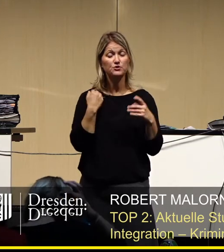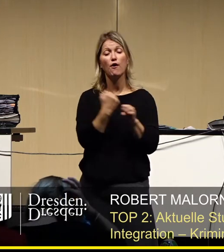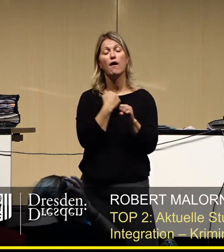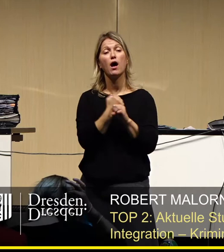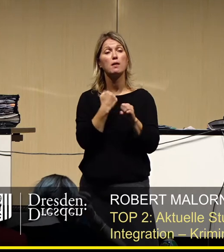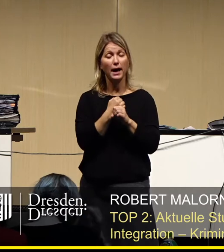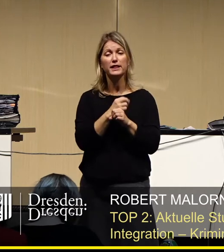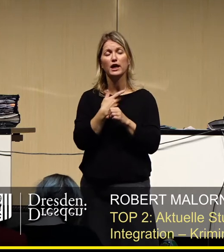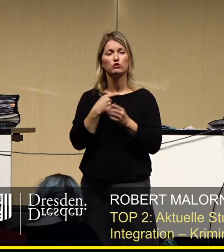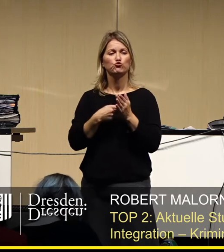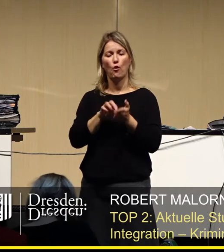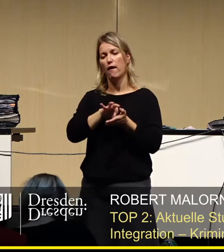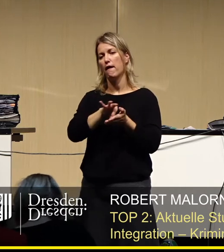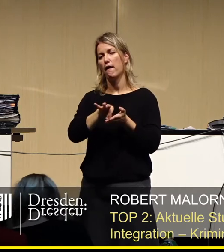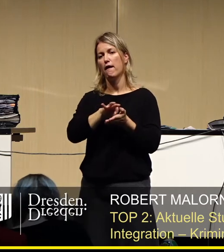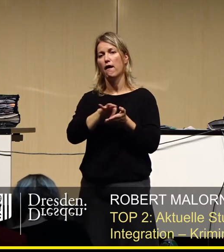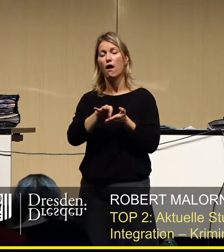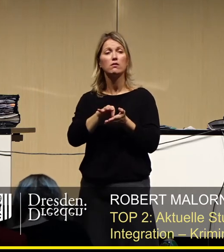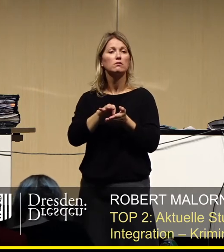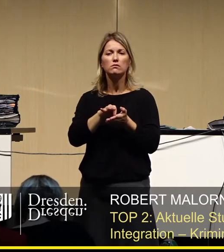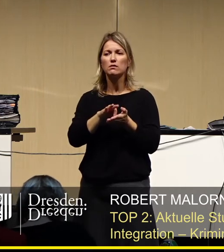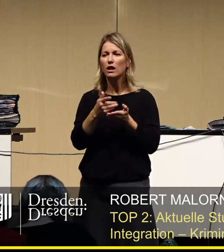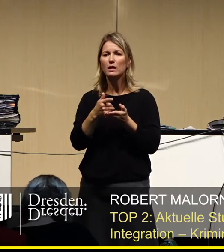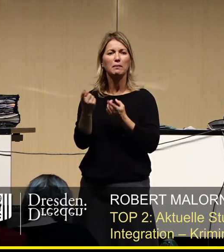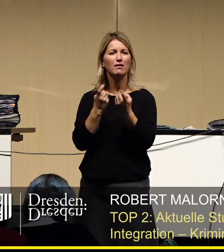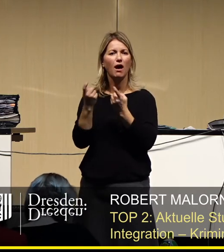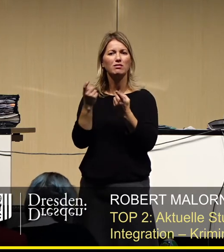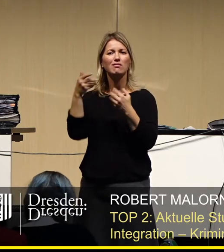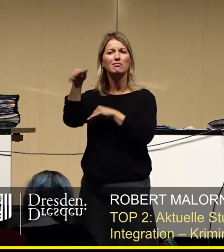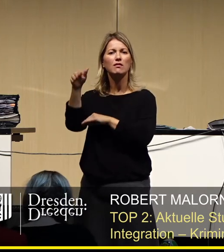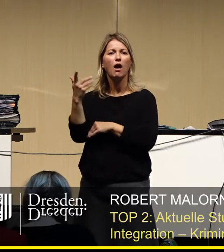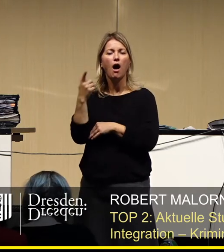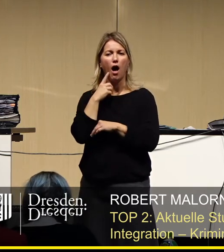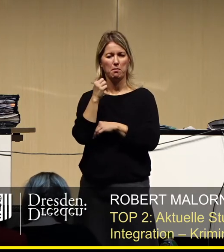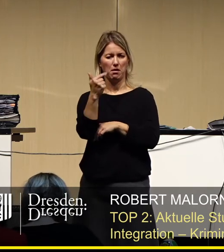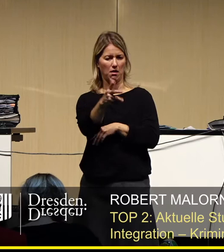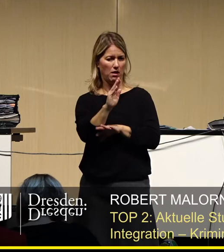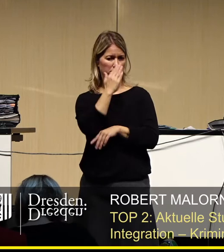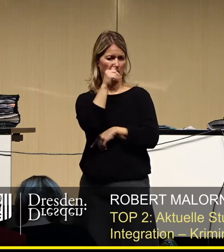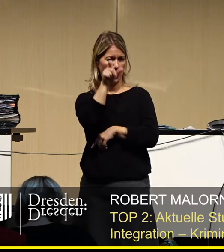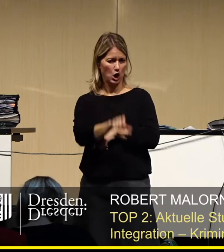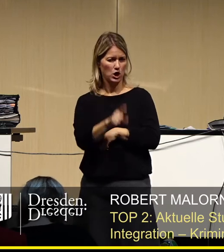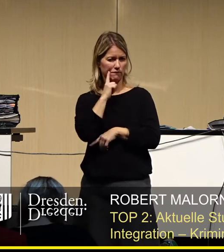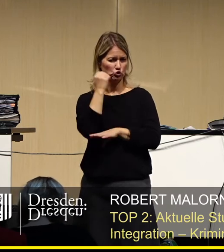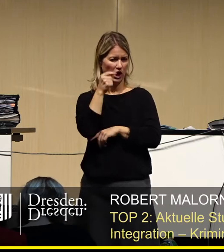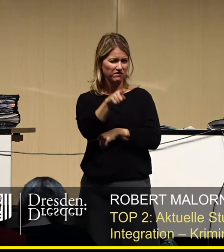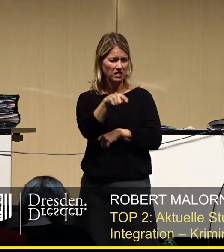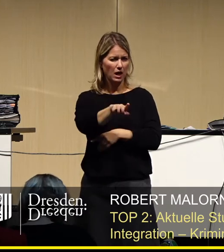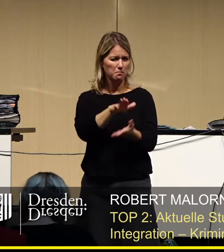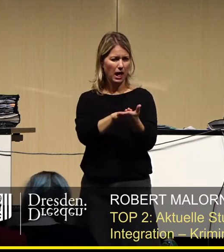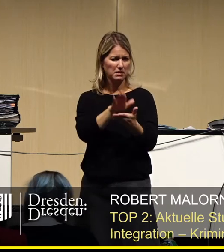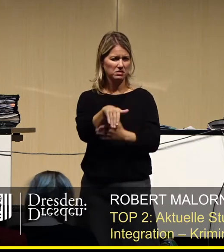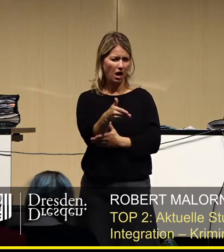arbeitende, steuernzahlende und gut integrierte Migranten abgeschoben werden, während mehrfach auffällig gewordene Straftäter hier bleiben